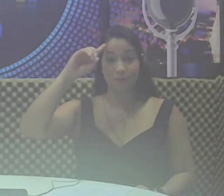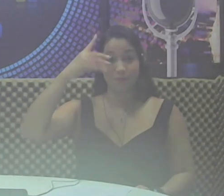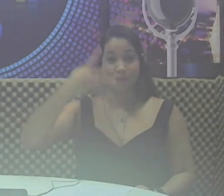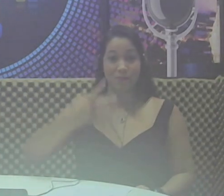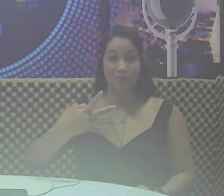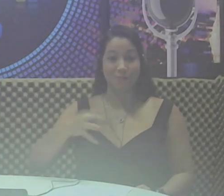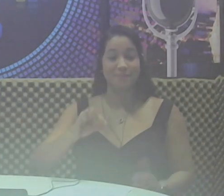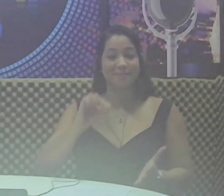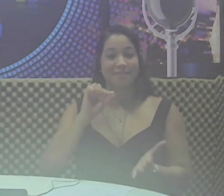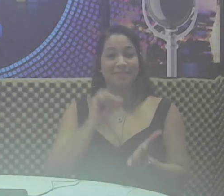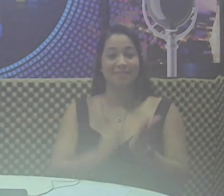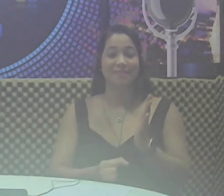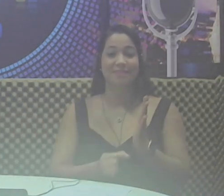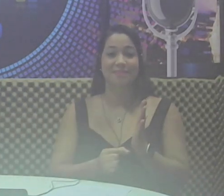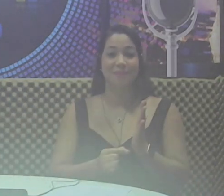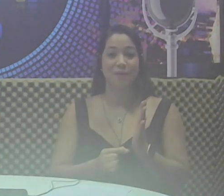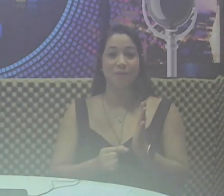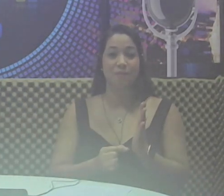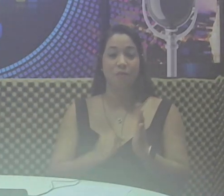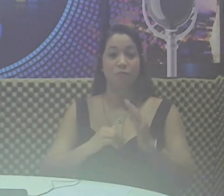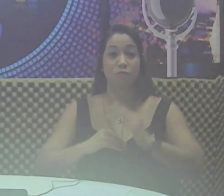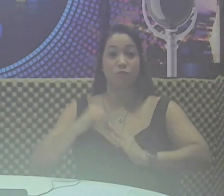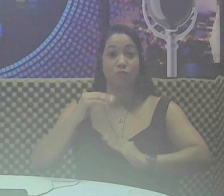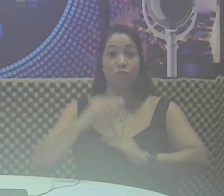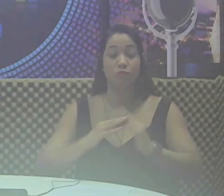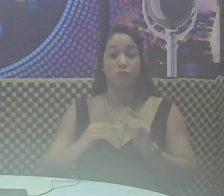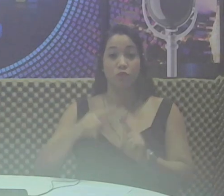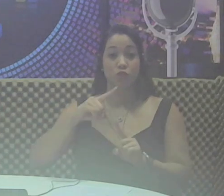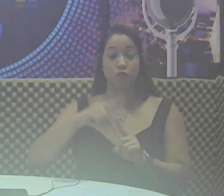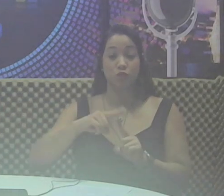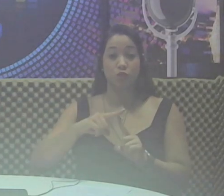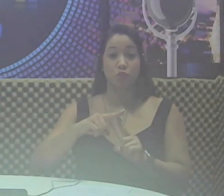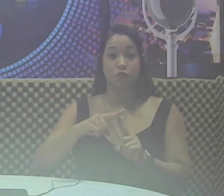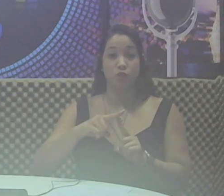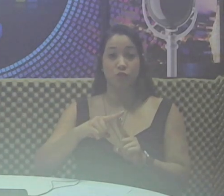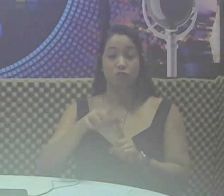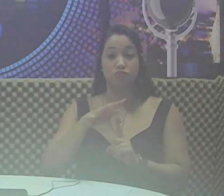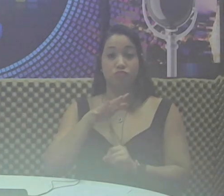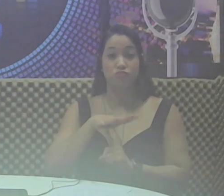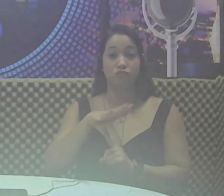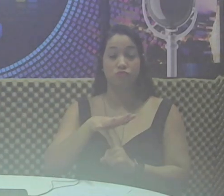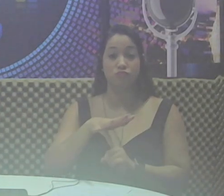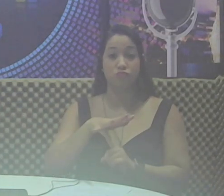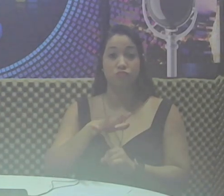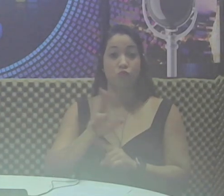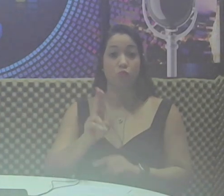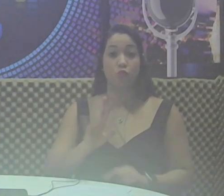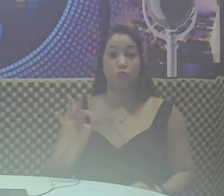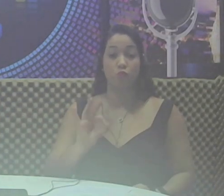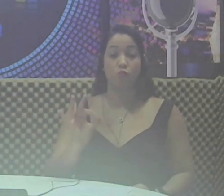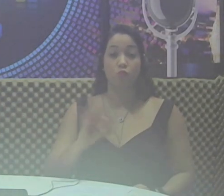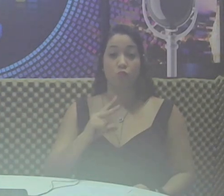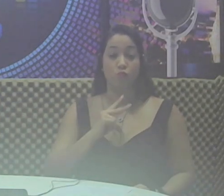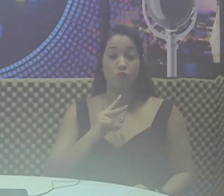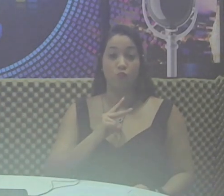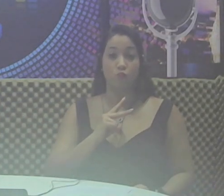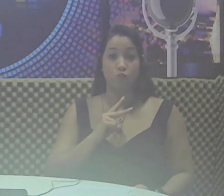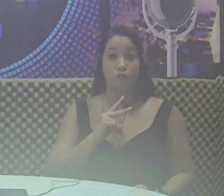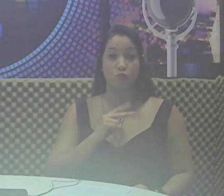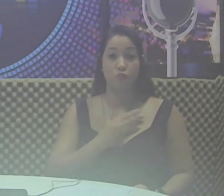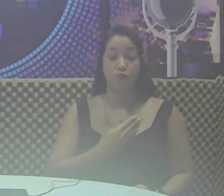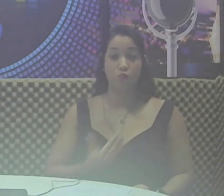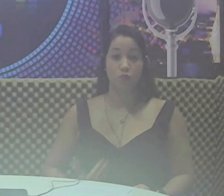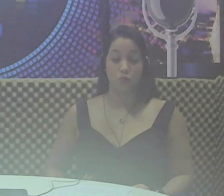As inscrições são válidas para profissionais nas modalidades ambulante, sem utilização privativa de bens